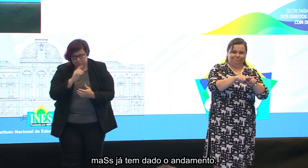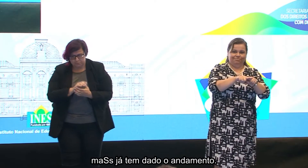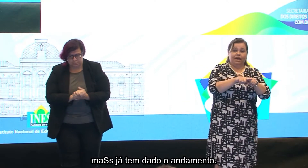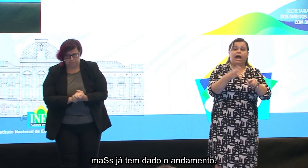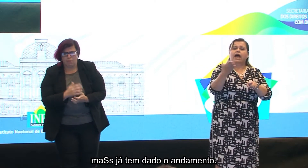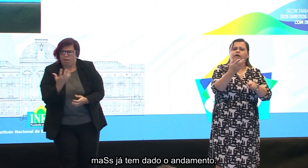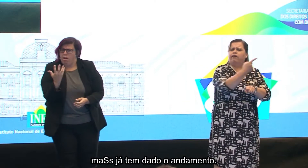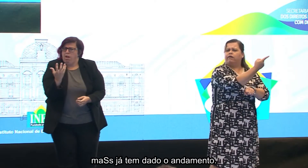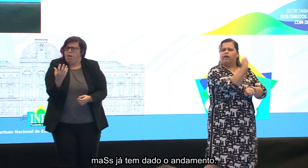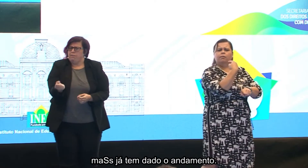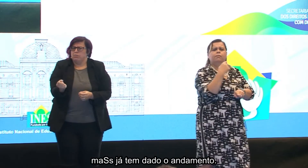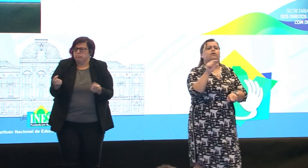dado andamento.